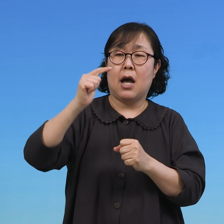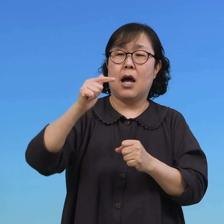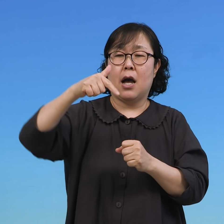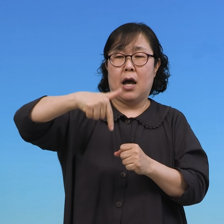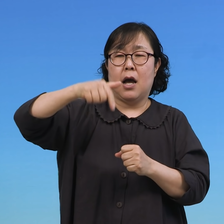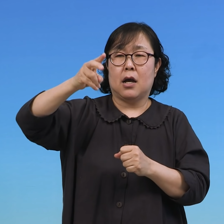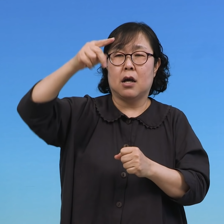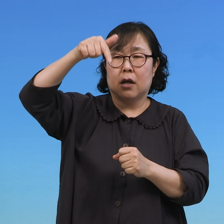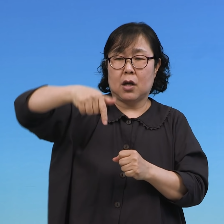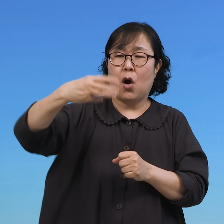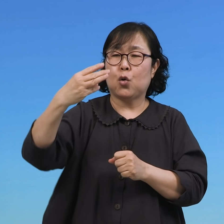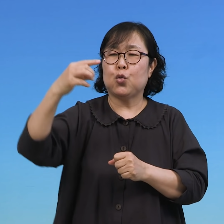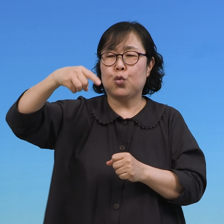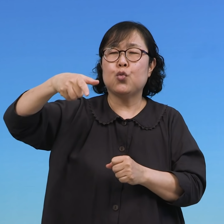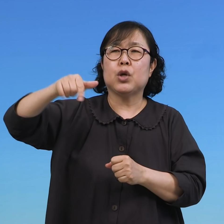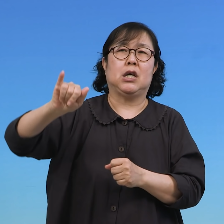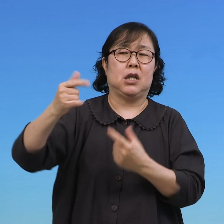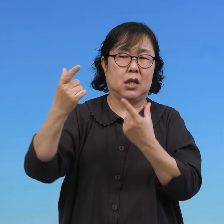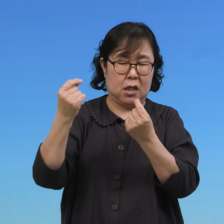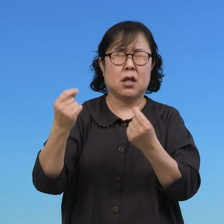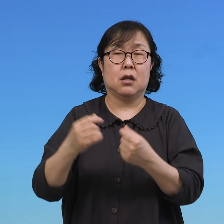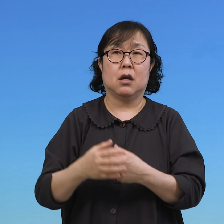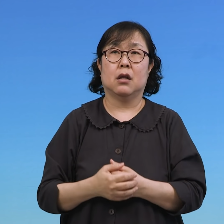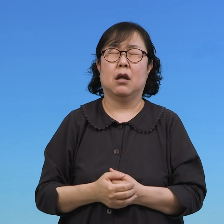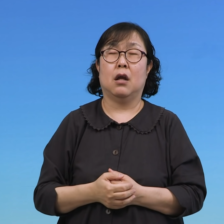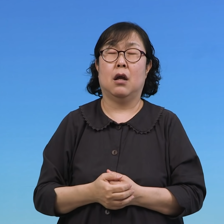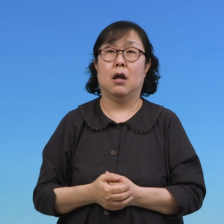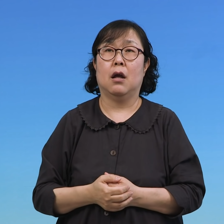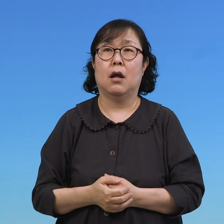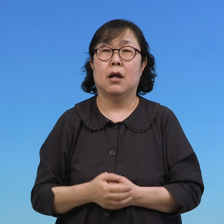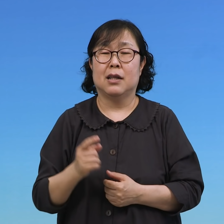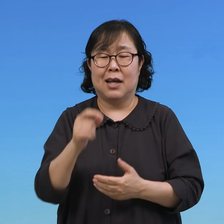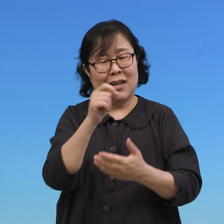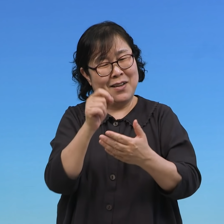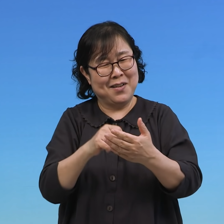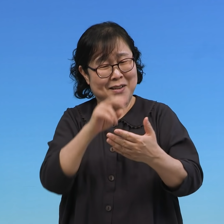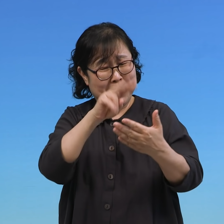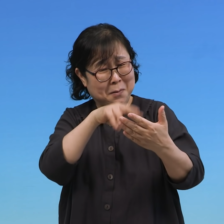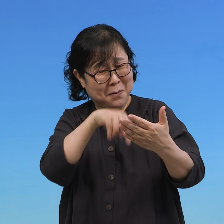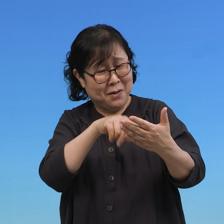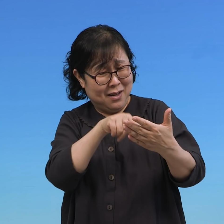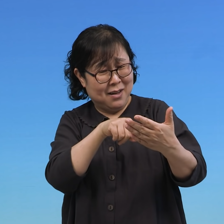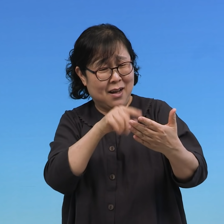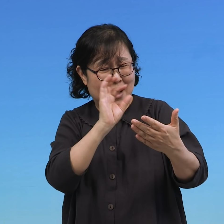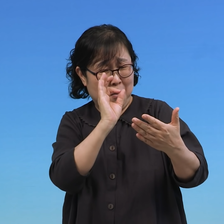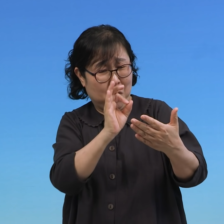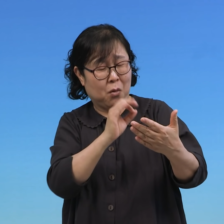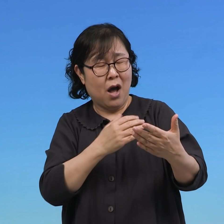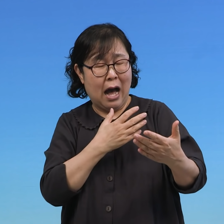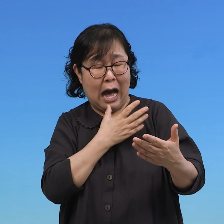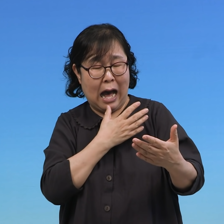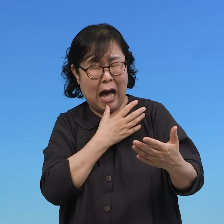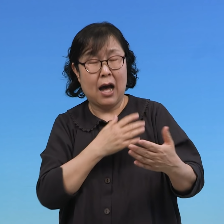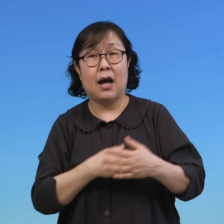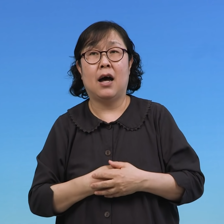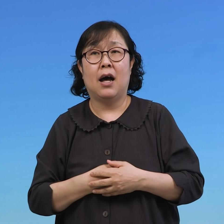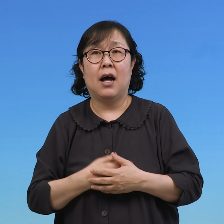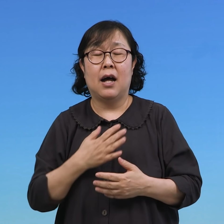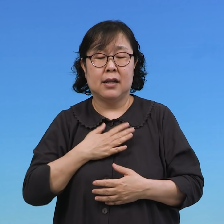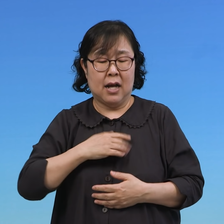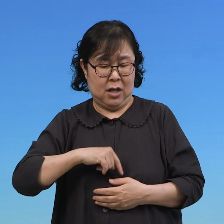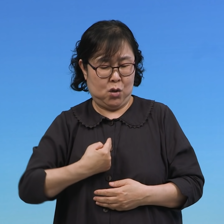행위가 이게 내 몸을 친다라는 의미래요. 제가 그 글을 읽으면서 야 이거